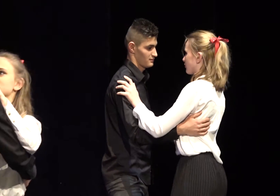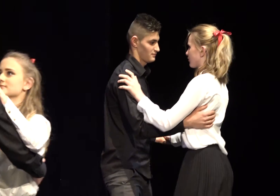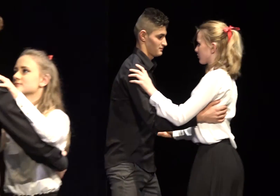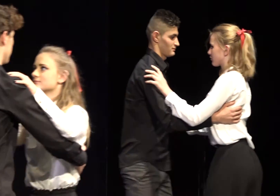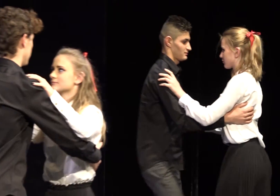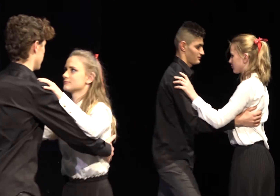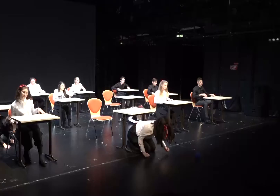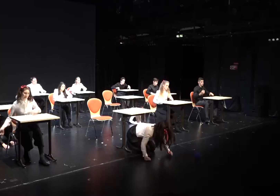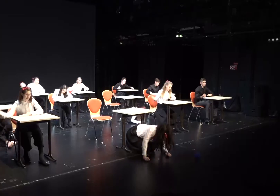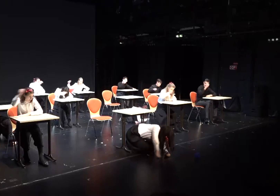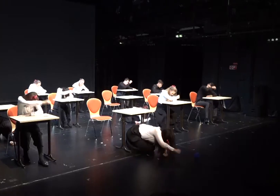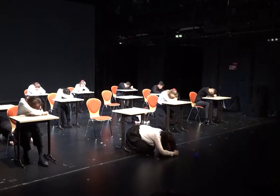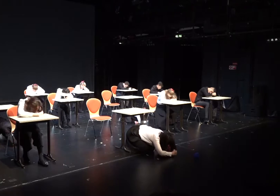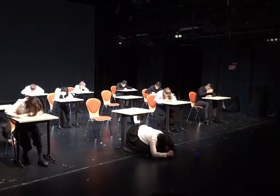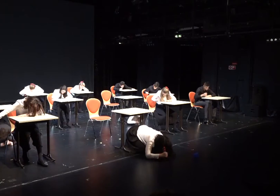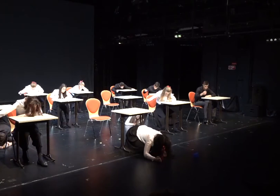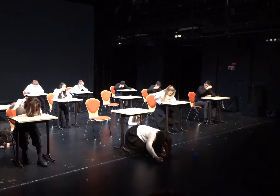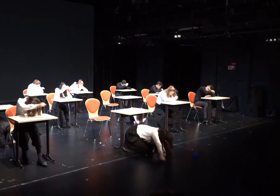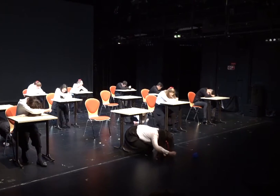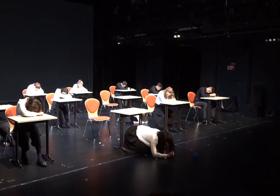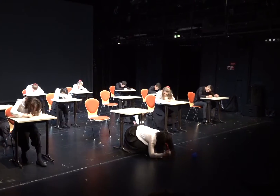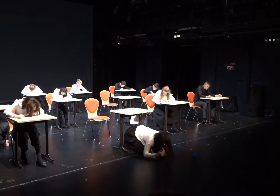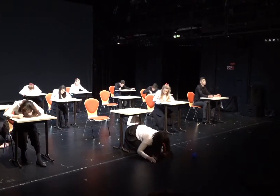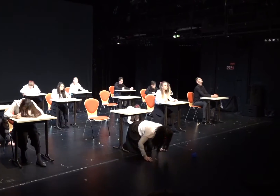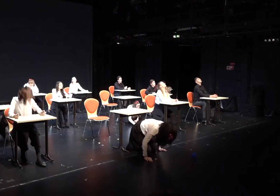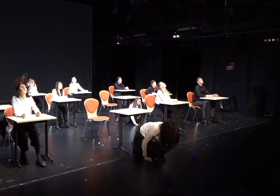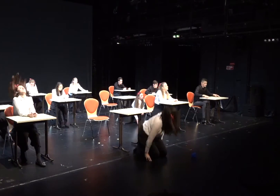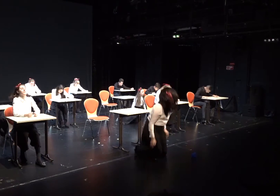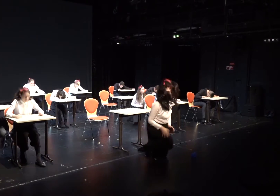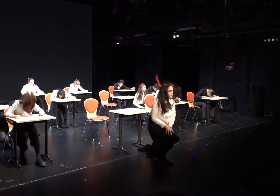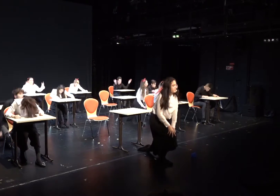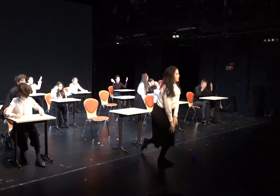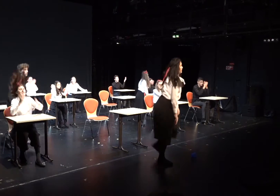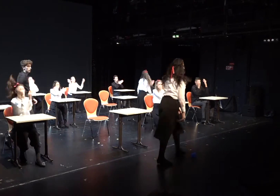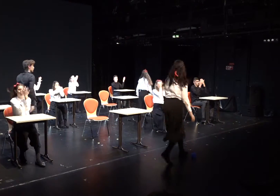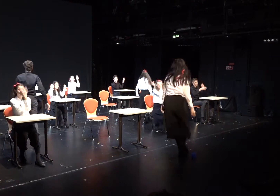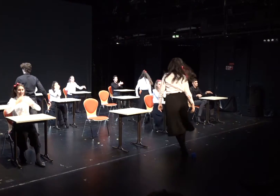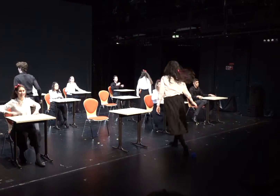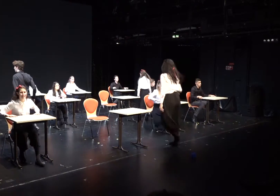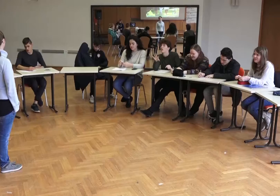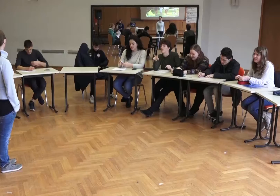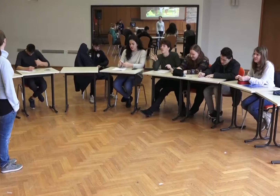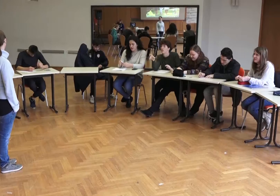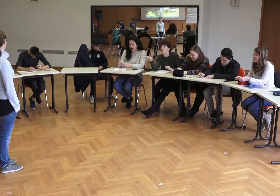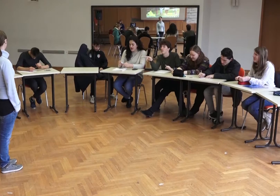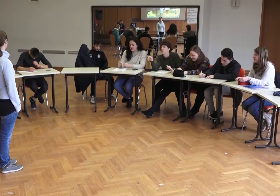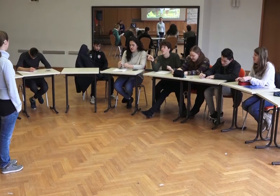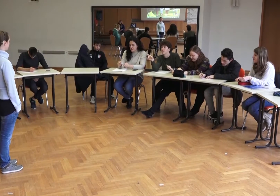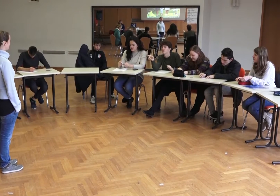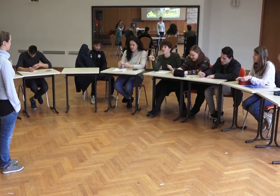er zeigen. Die getanzte Schulstunde, so heißt das Stück. Der Name ist Programm. Den Schulunterricht also auf die